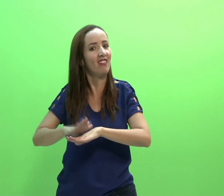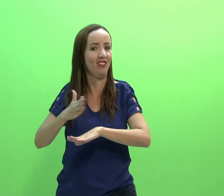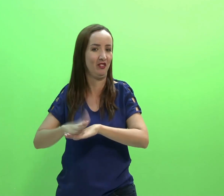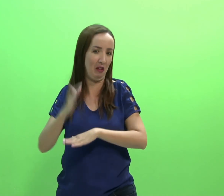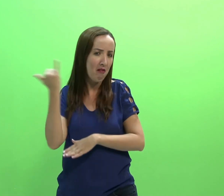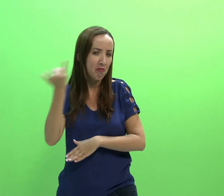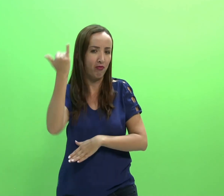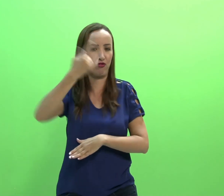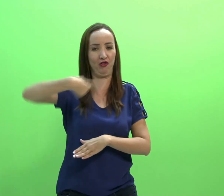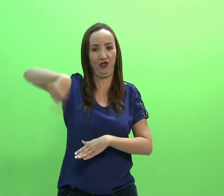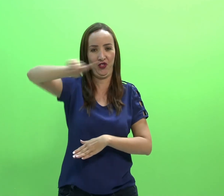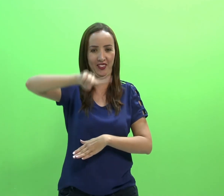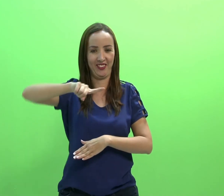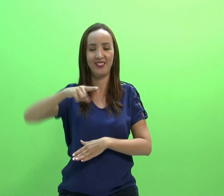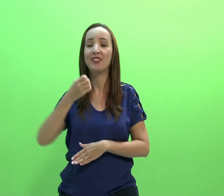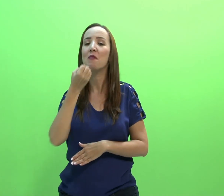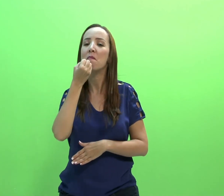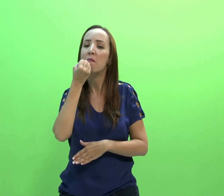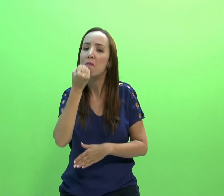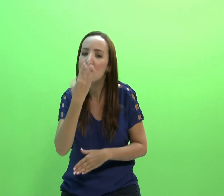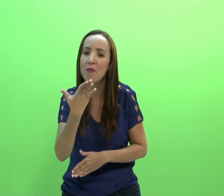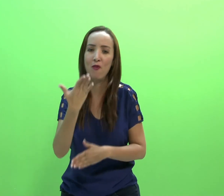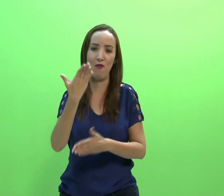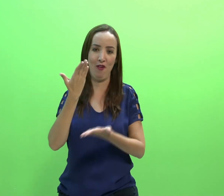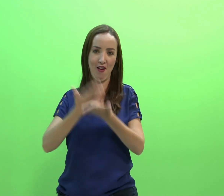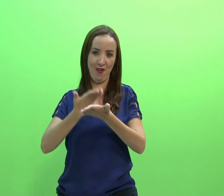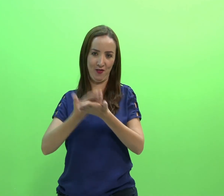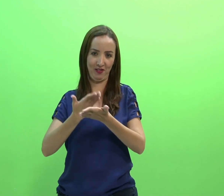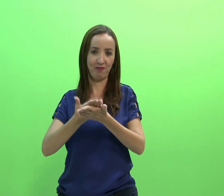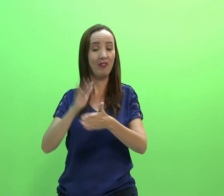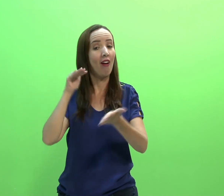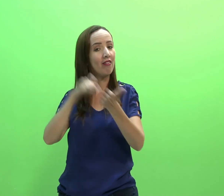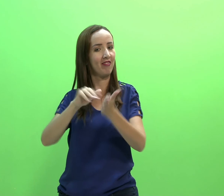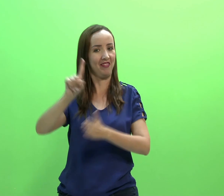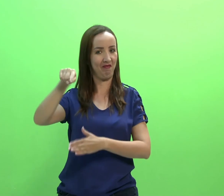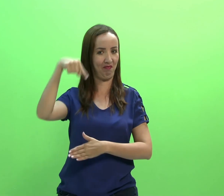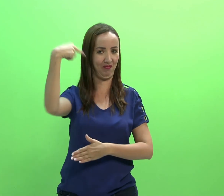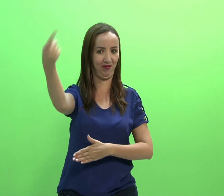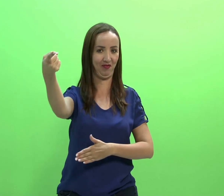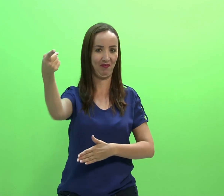pratique, isso é bom. Então, boa aula para você e até a próxima!